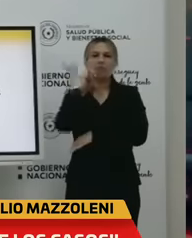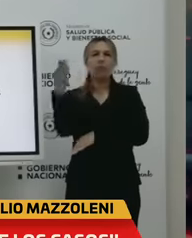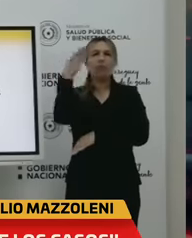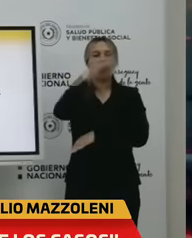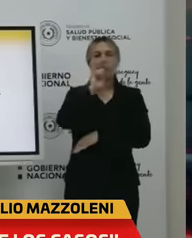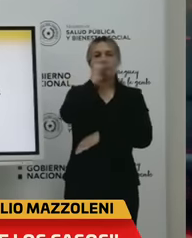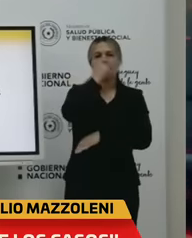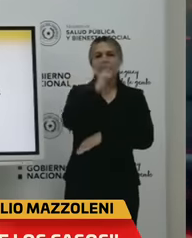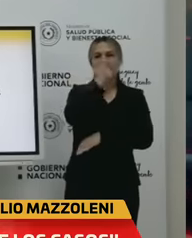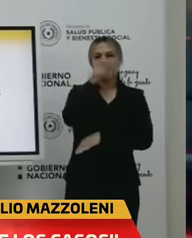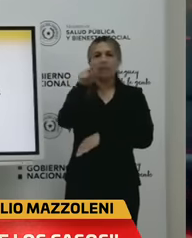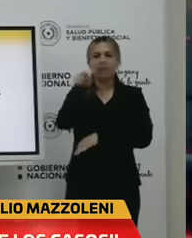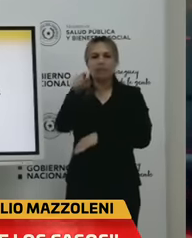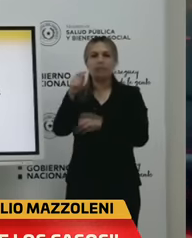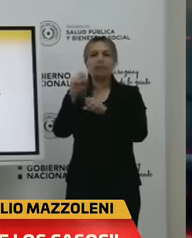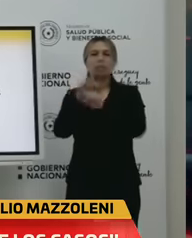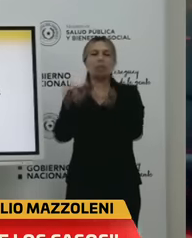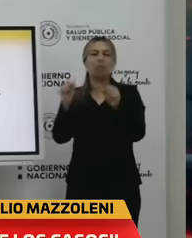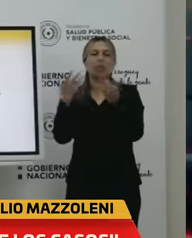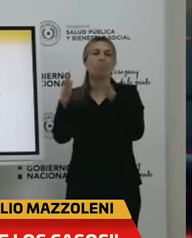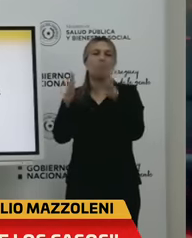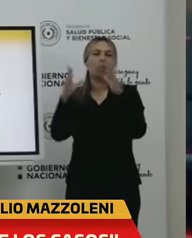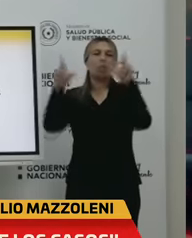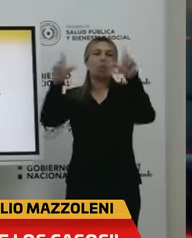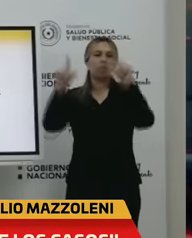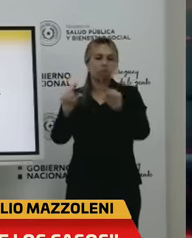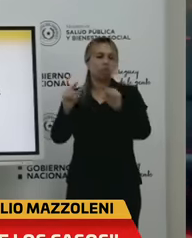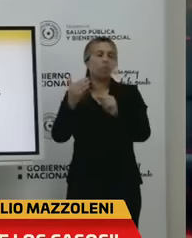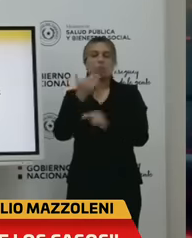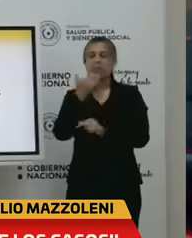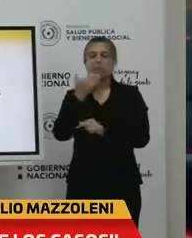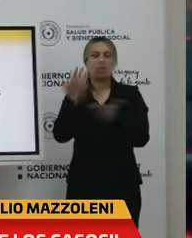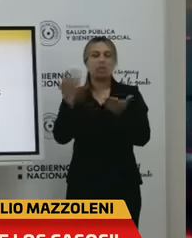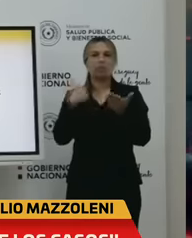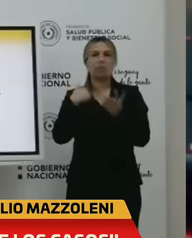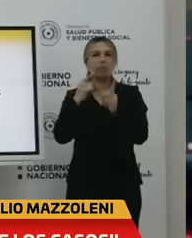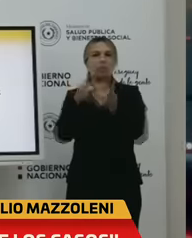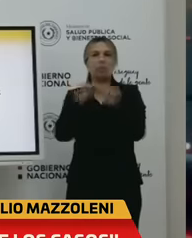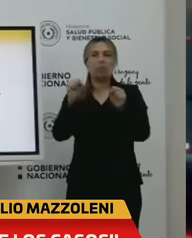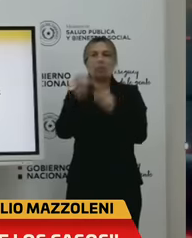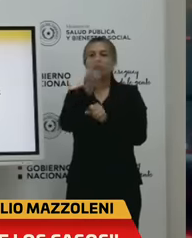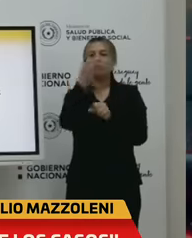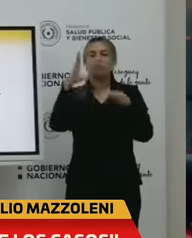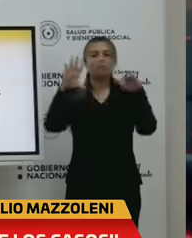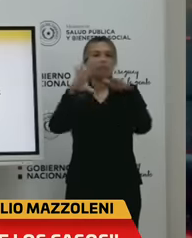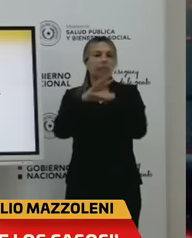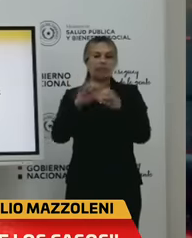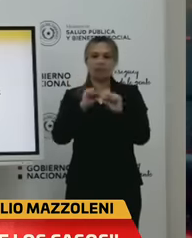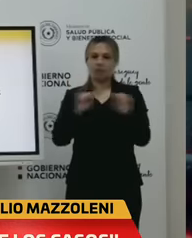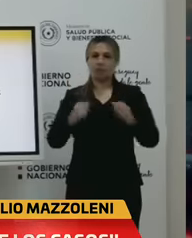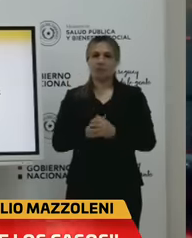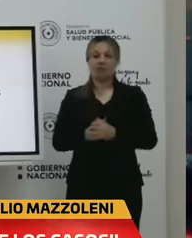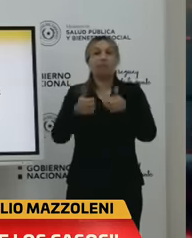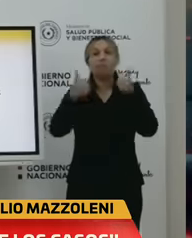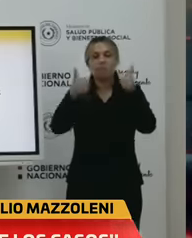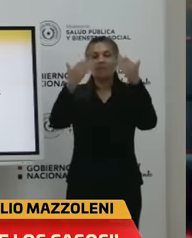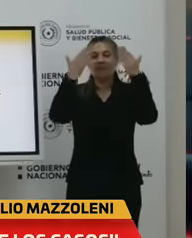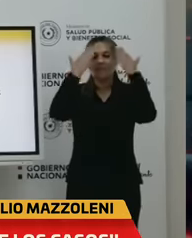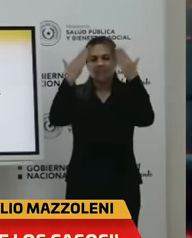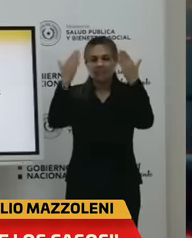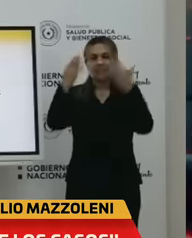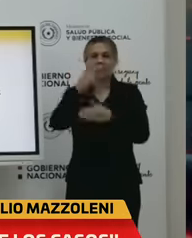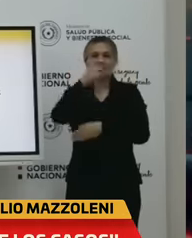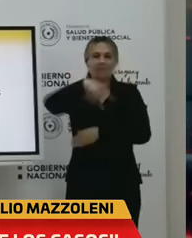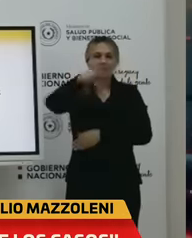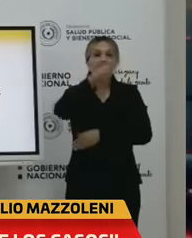test. Quizás eso puede darnos una noción, pero no puedo arriesgar un número específico. Bueno, muchas gracias. Quiero agradecer a